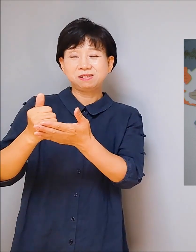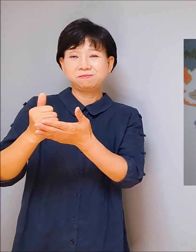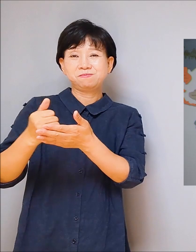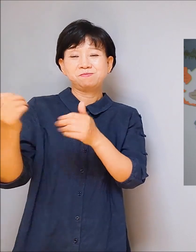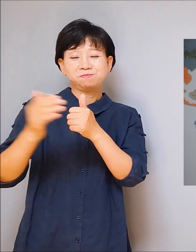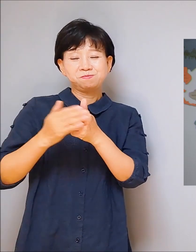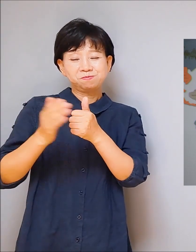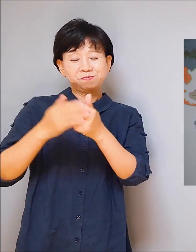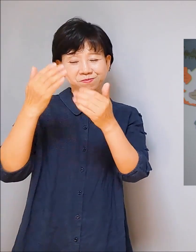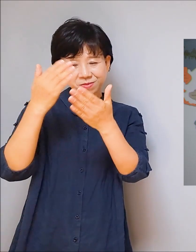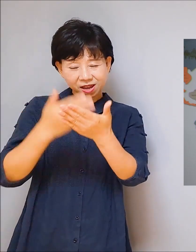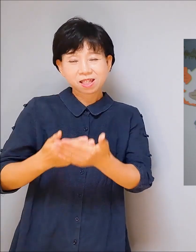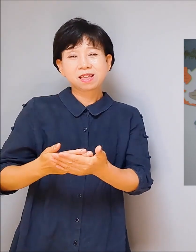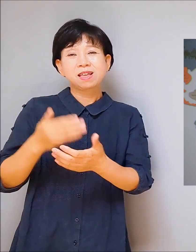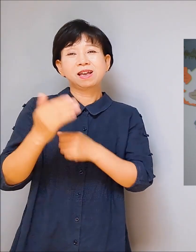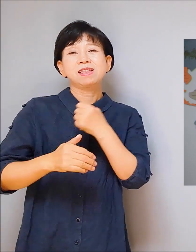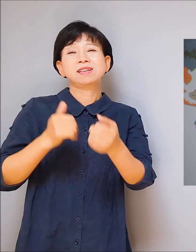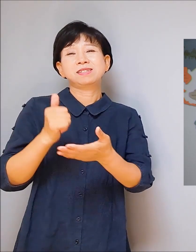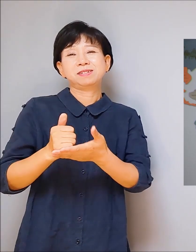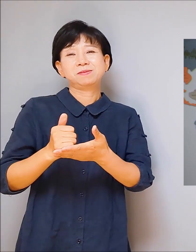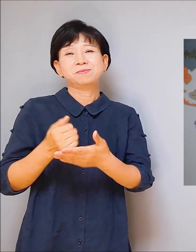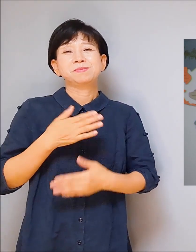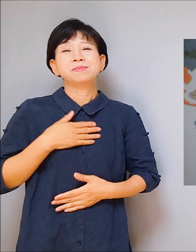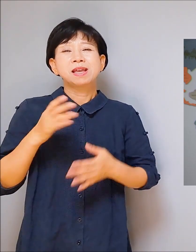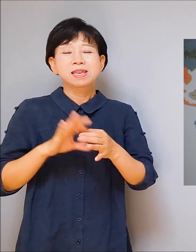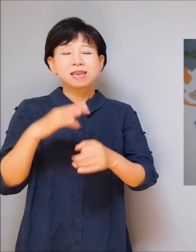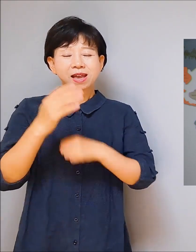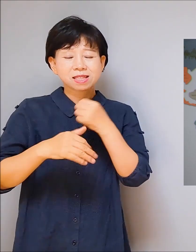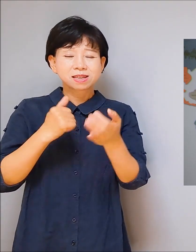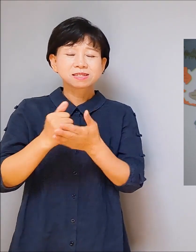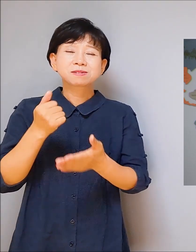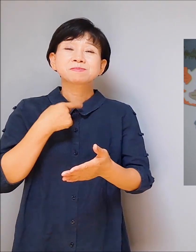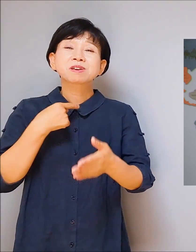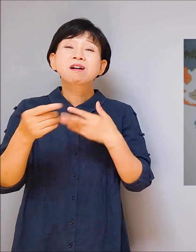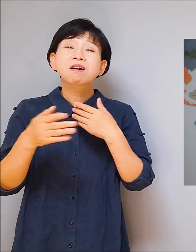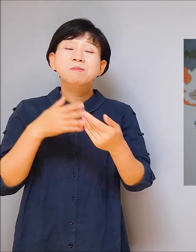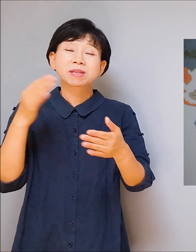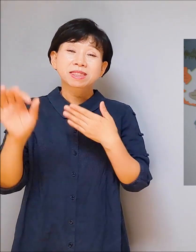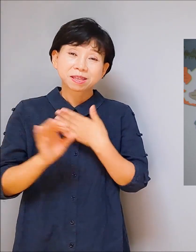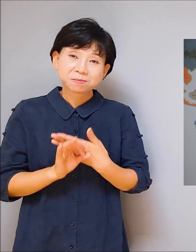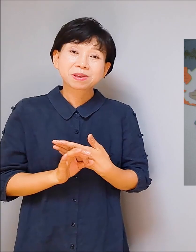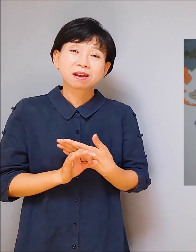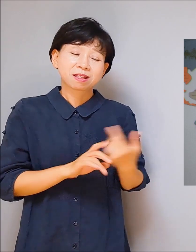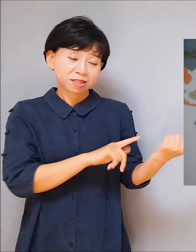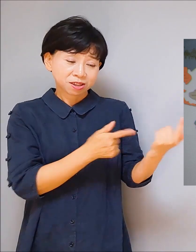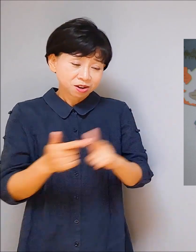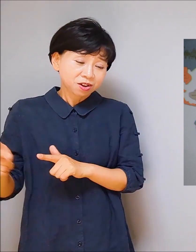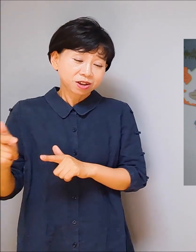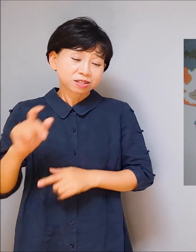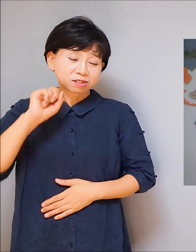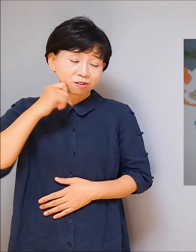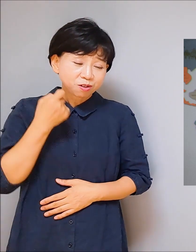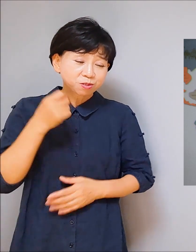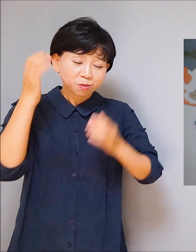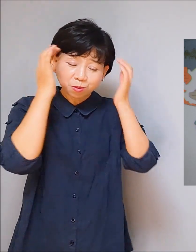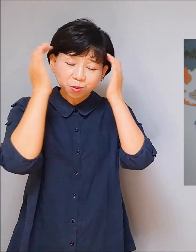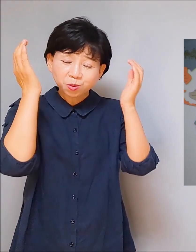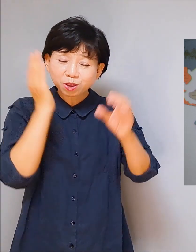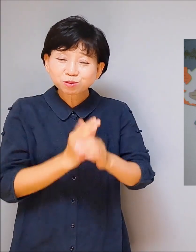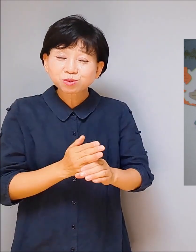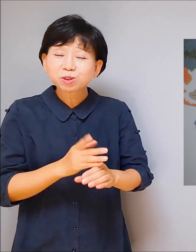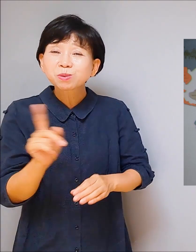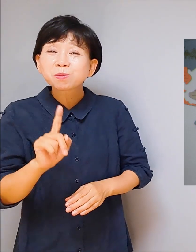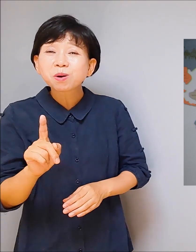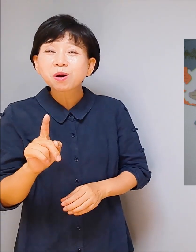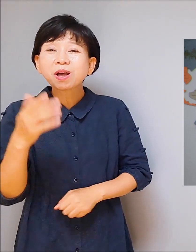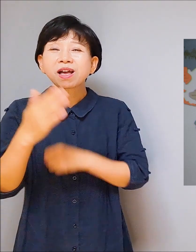엘로헤 이스라엘 하나님을 경험했다면 그러저러한 일이 있어도 하나님은 누구 편? 내